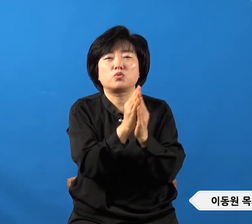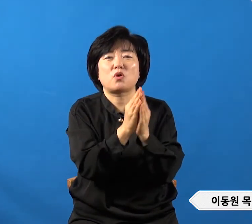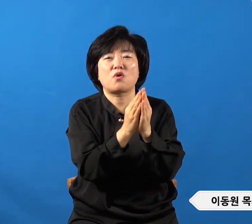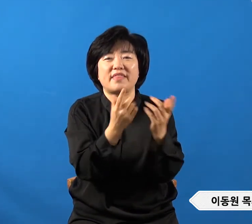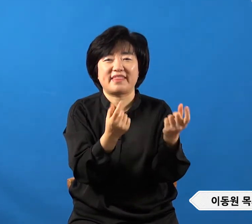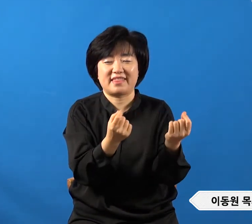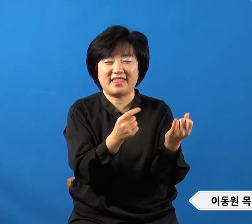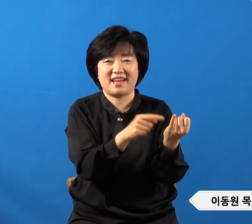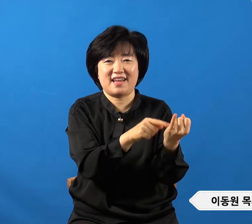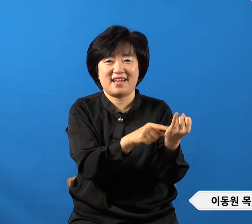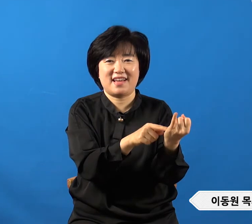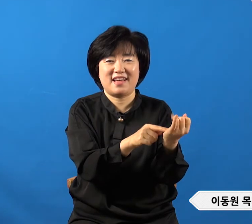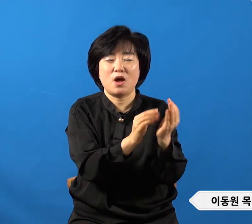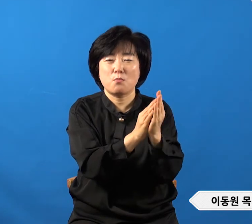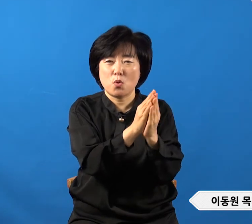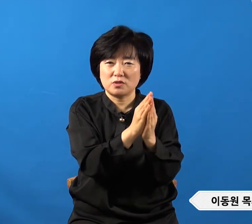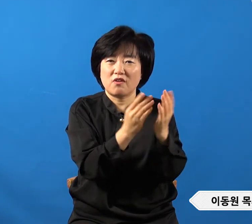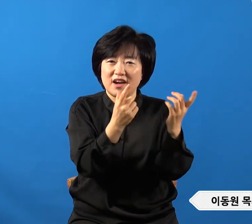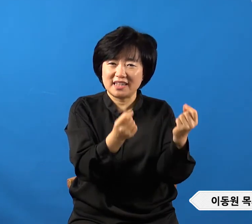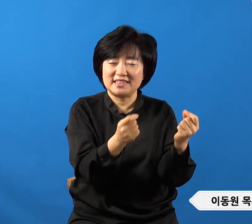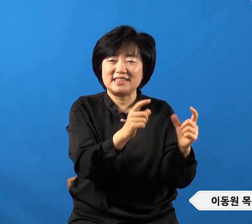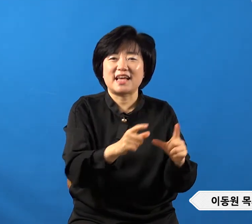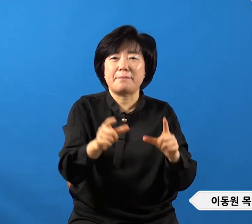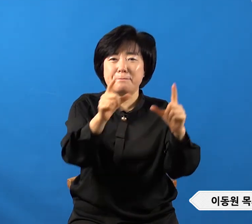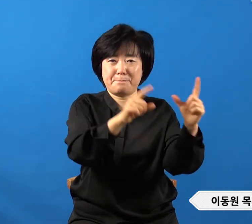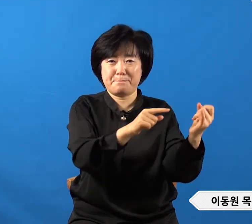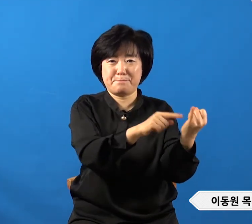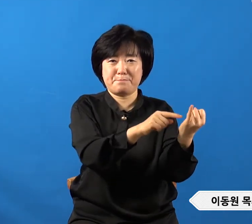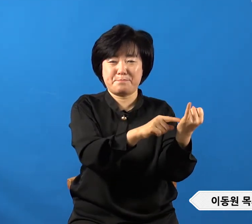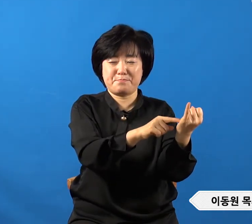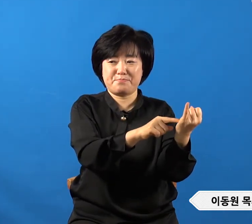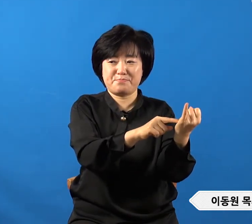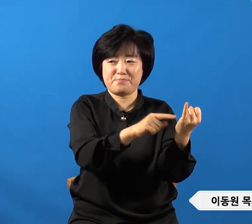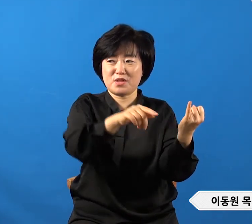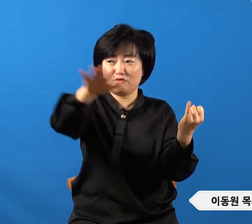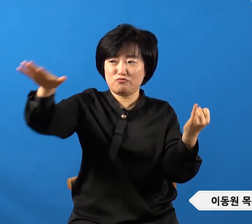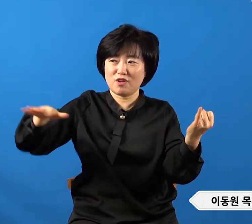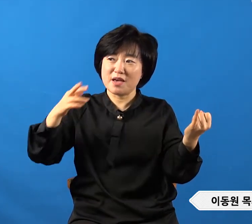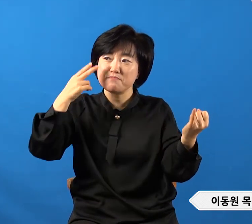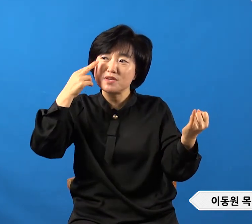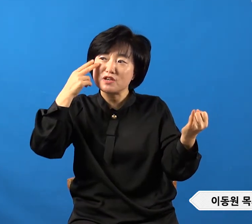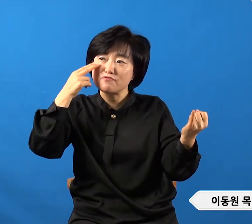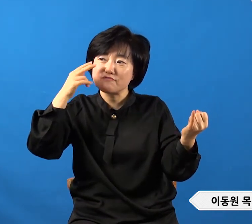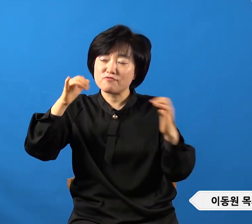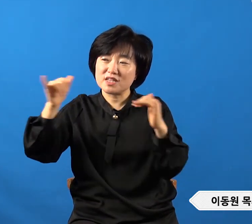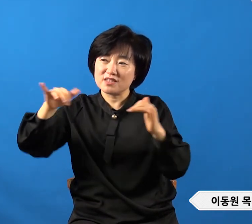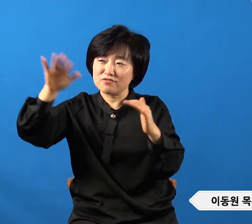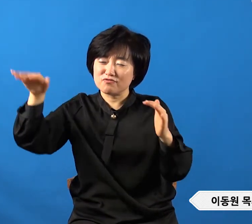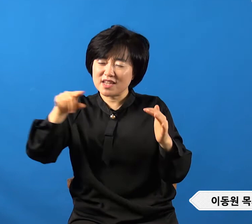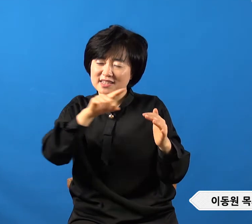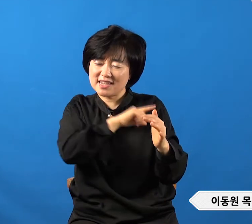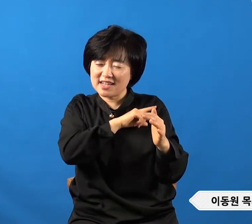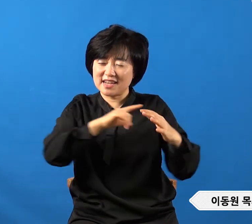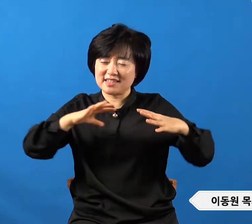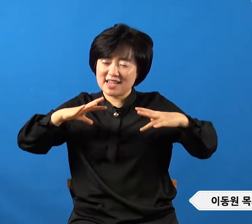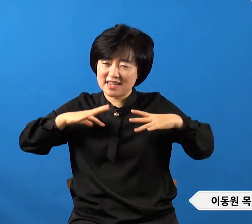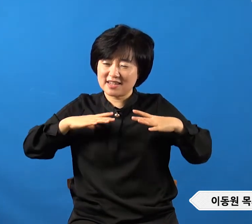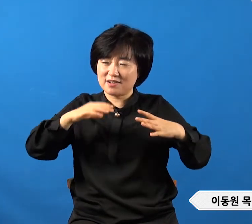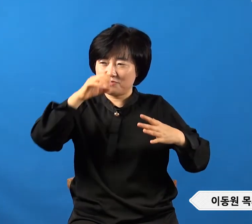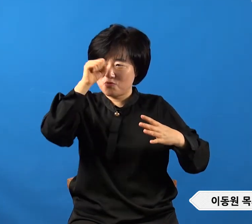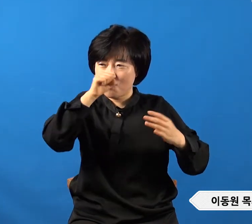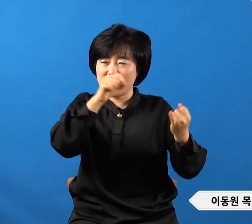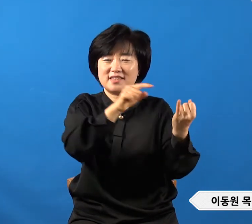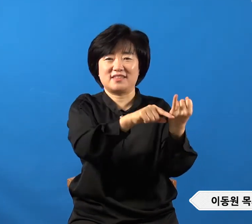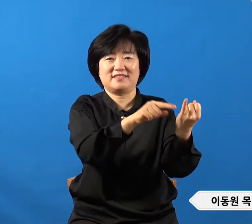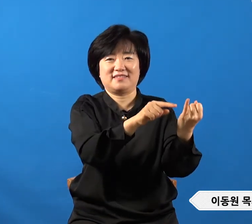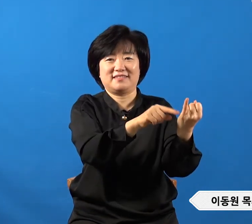보석이었다. 보석 같은 삶이었다. 그러니까 영부인 중에 미국인들이 가장 사랑하고 자랑스러워했던